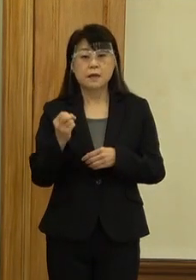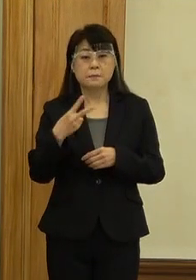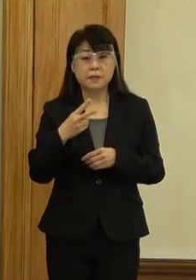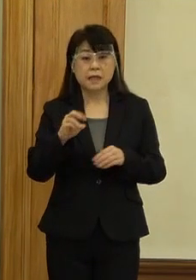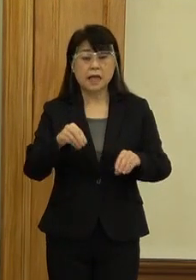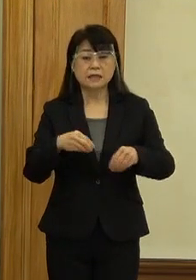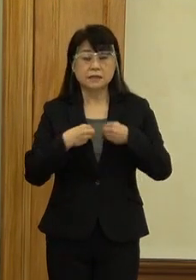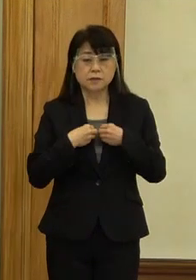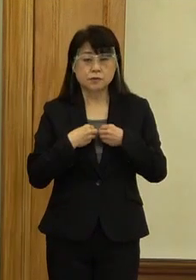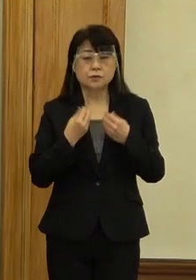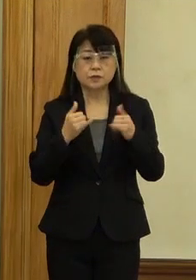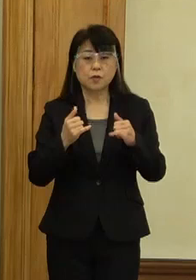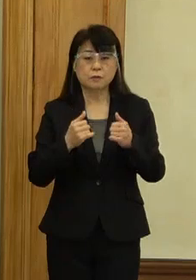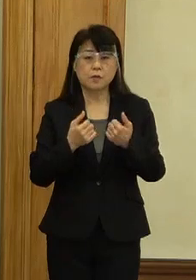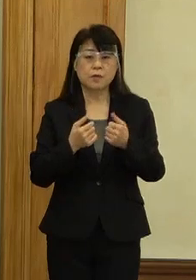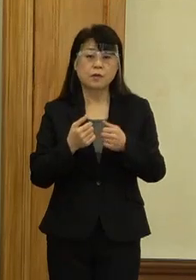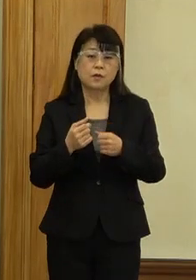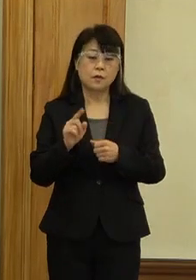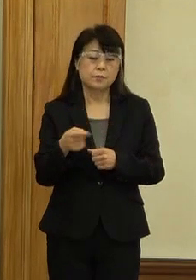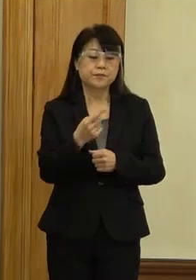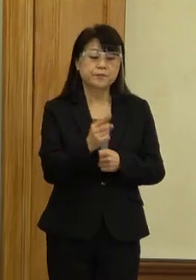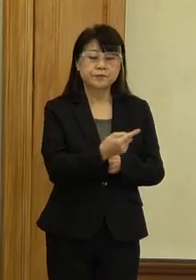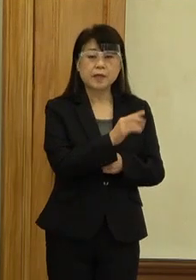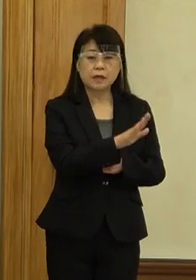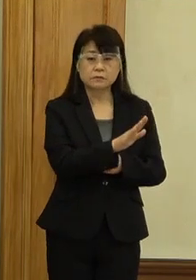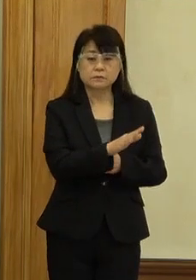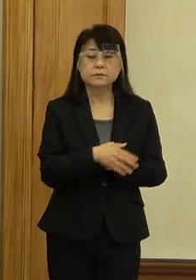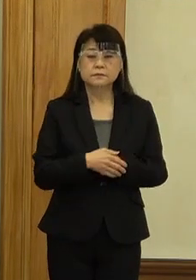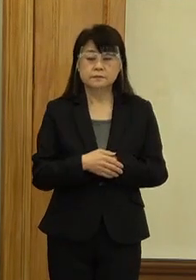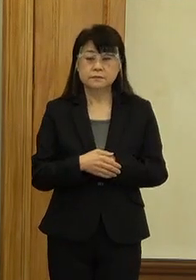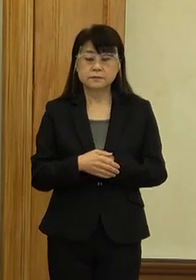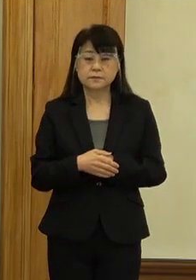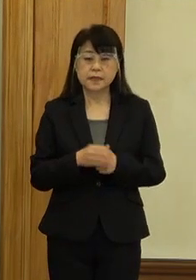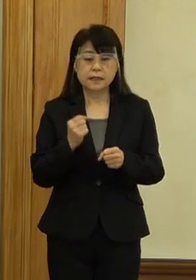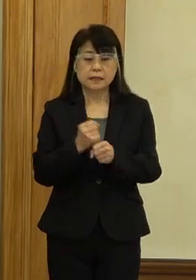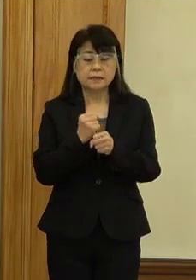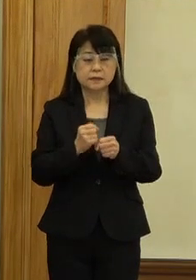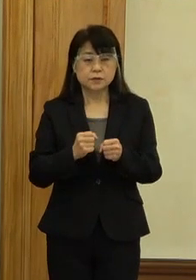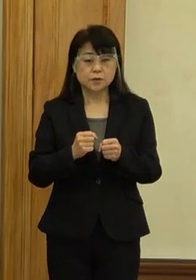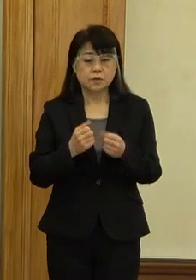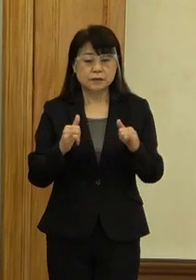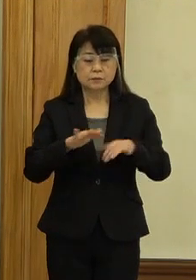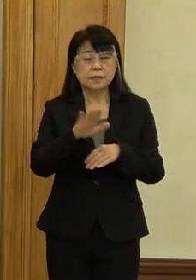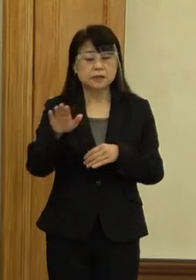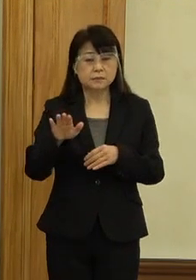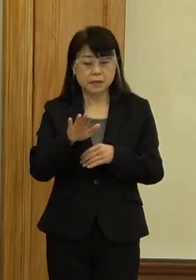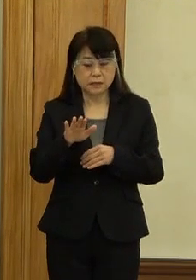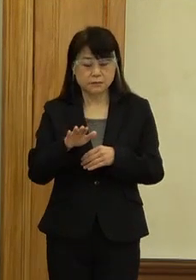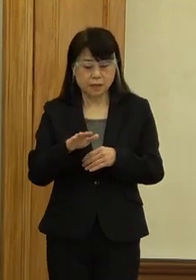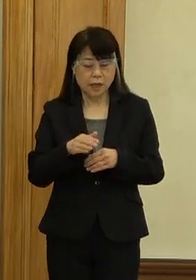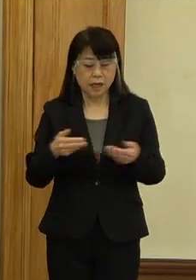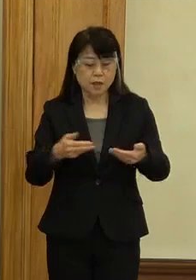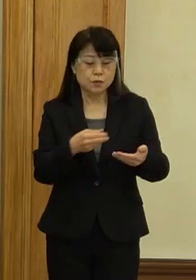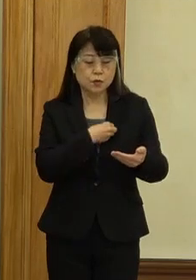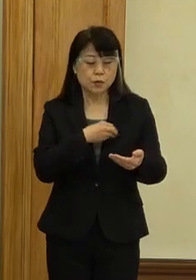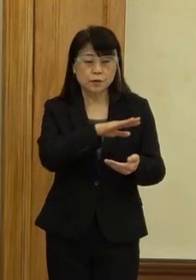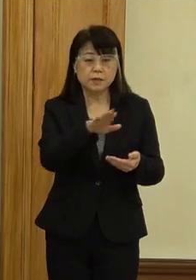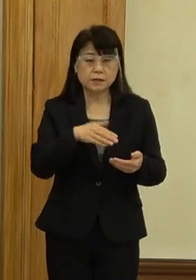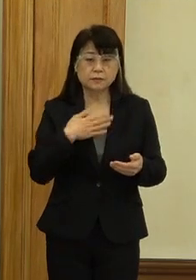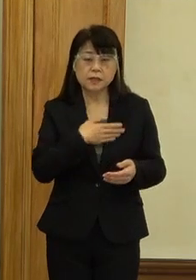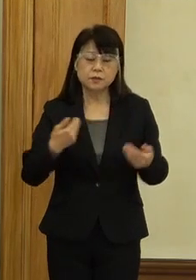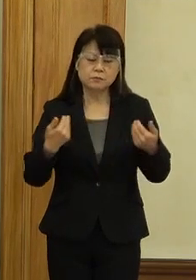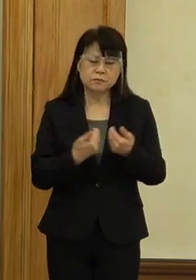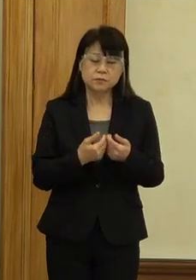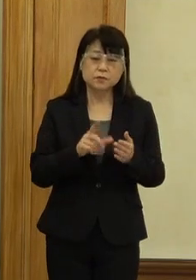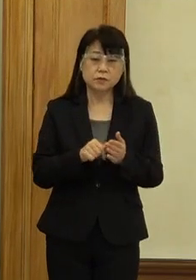染をされる方も出ております。事業主の皆様におかれましては、従業員の体調が悪い場合は休暇の取得を